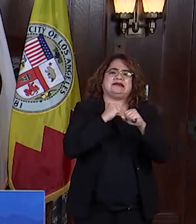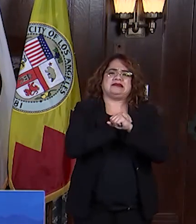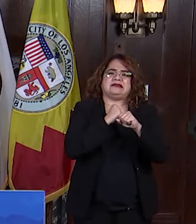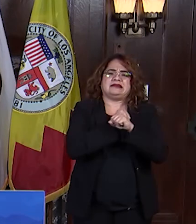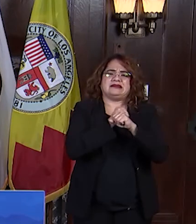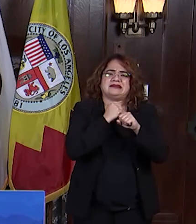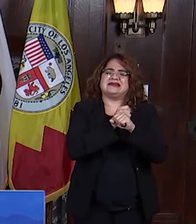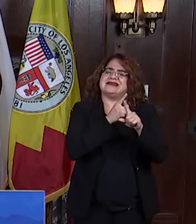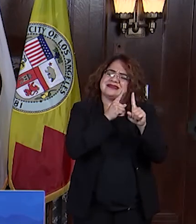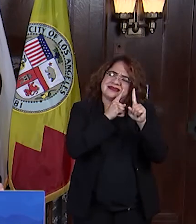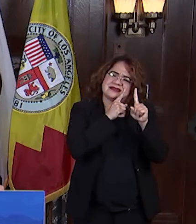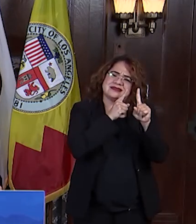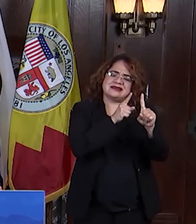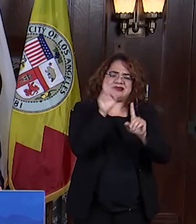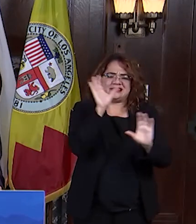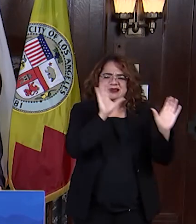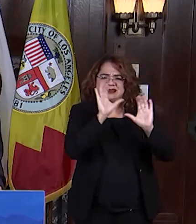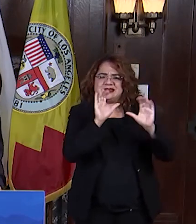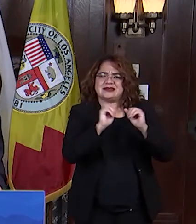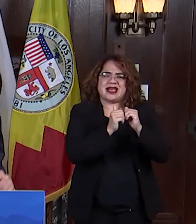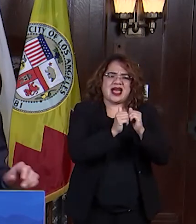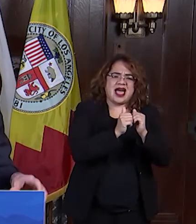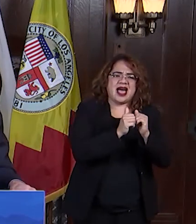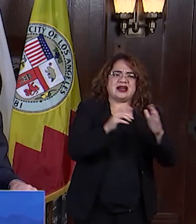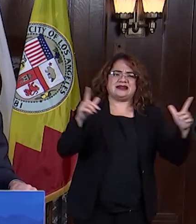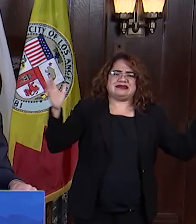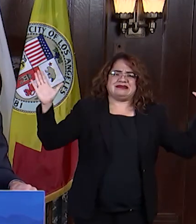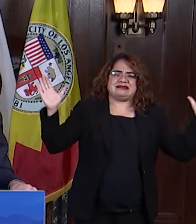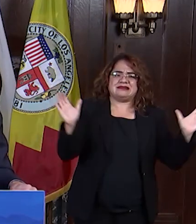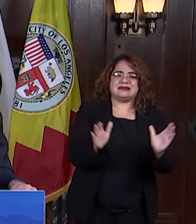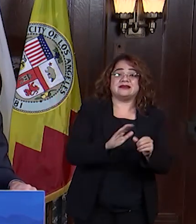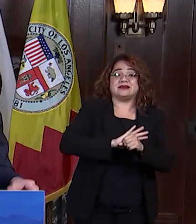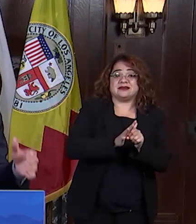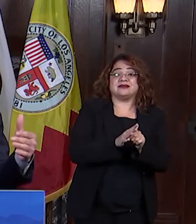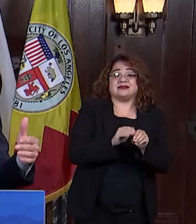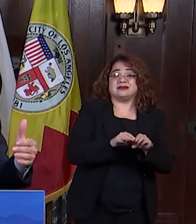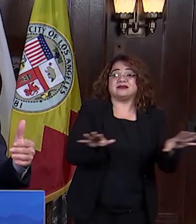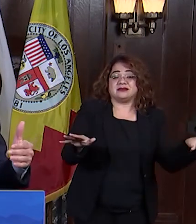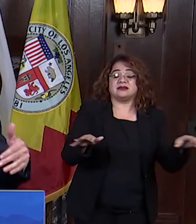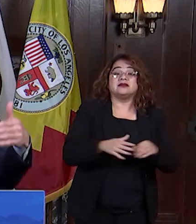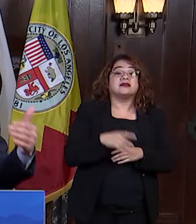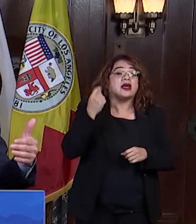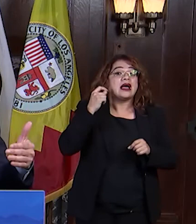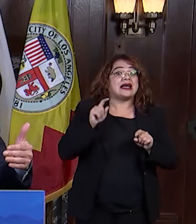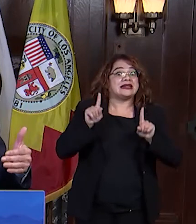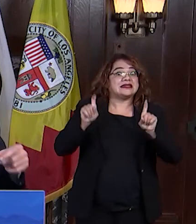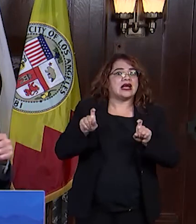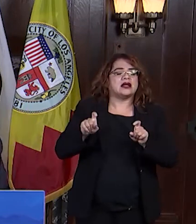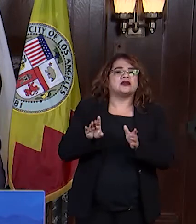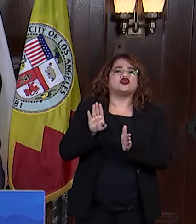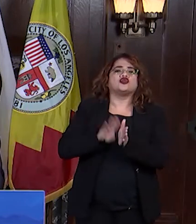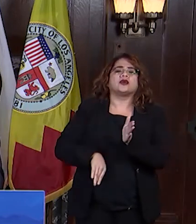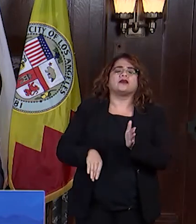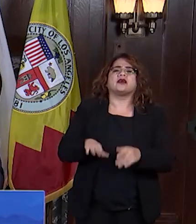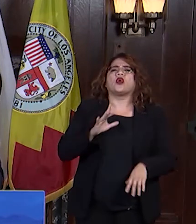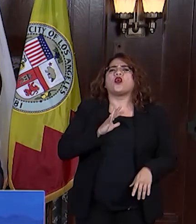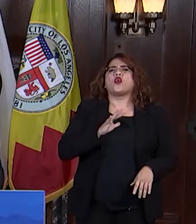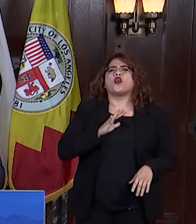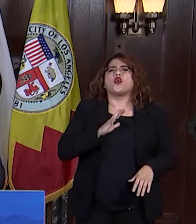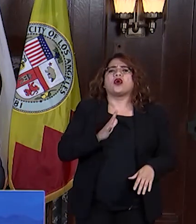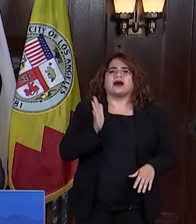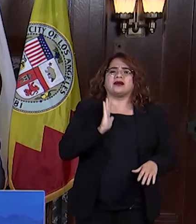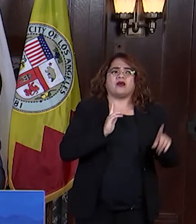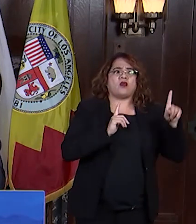la propagación del virus. Estas pruebas son baratas y rápidas y pueden ser un